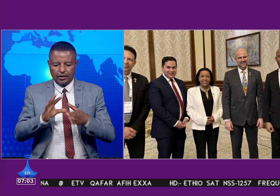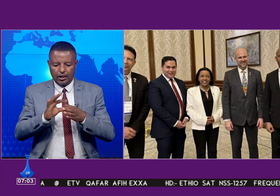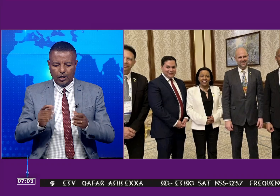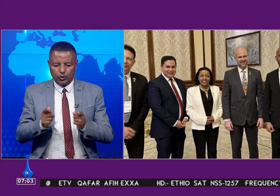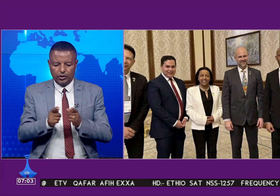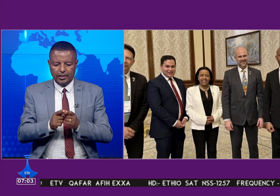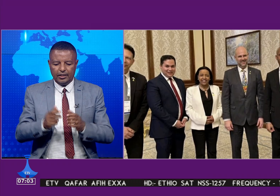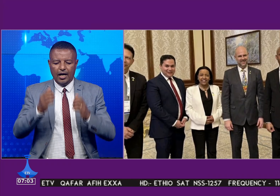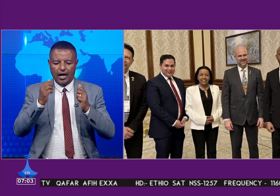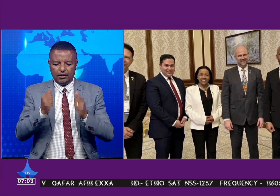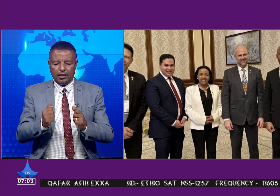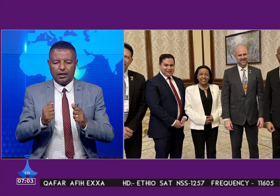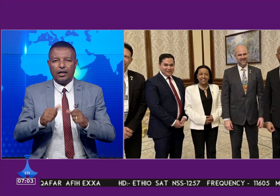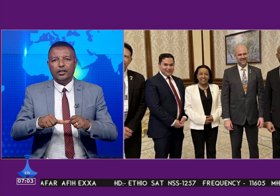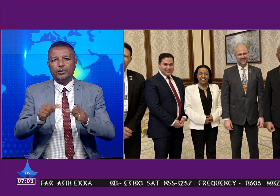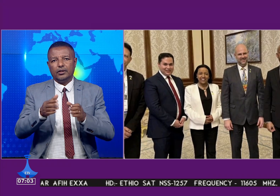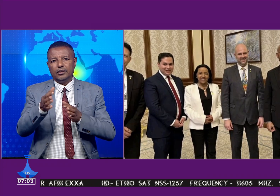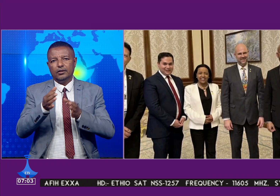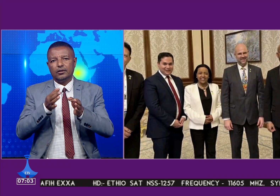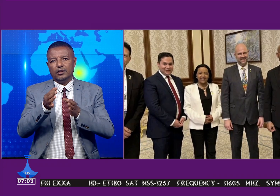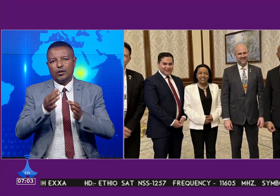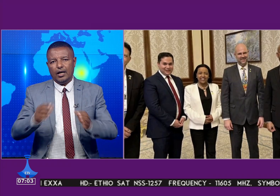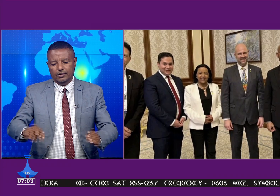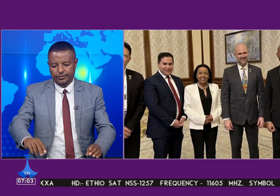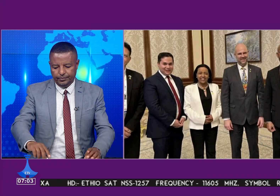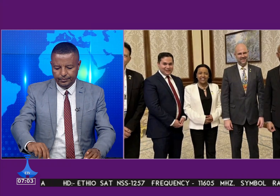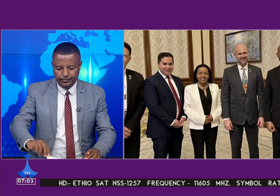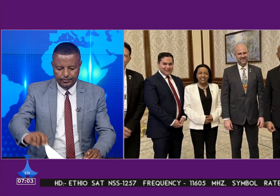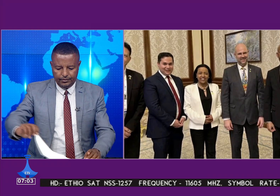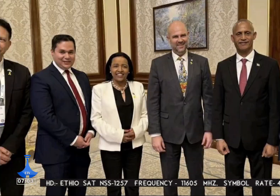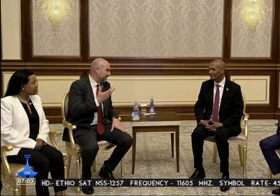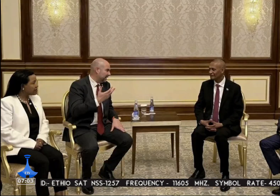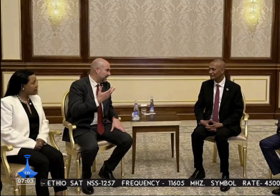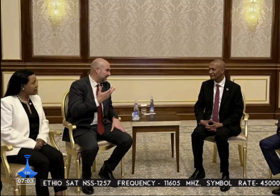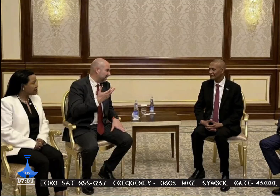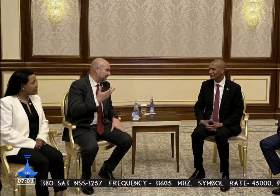ያላትን ታሪካዊ ግንኙነት አጠናክራ እንደምትቀጥል ገልጸዋል።